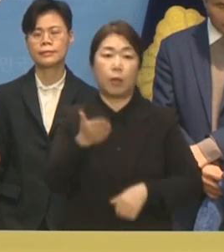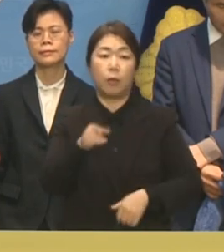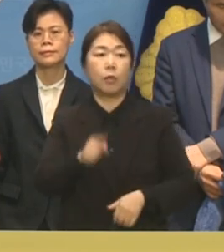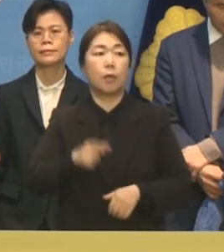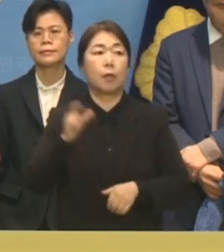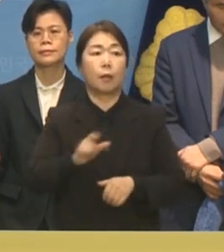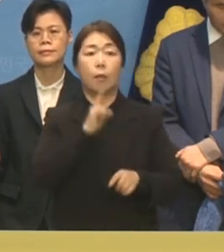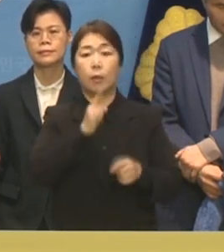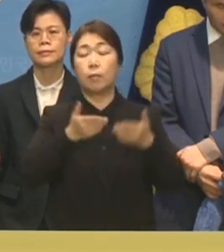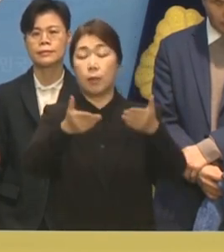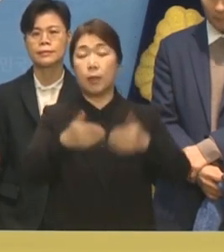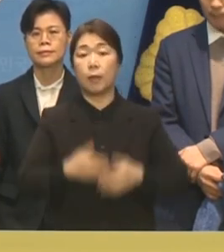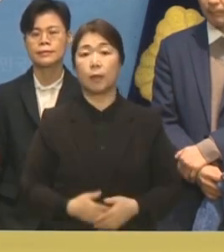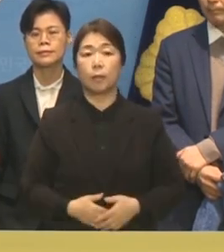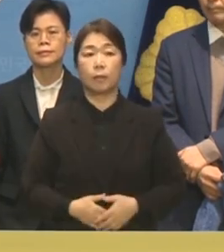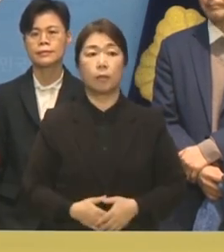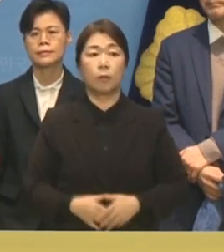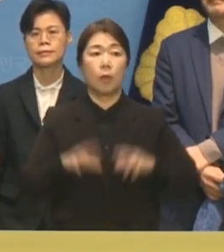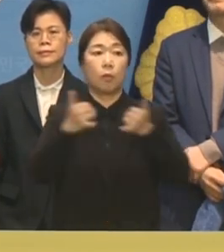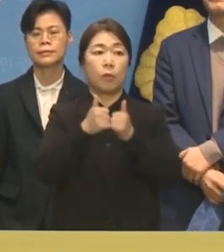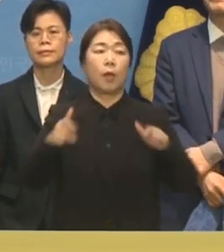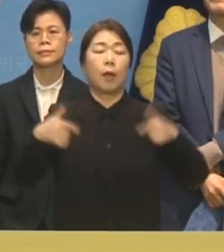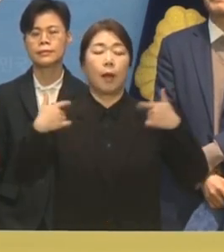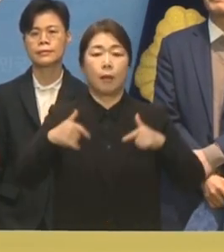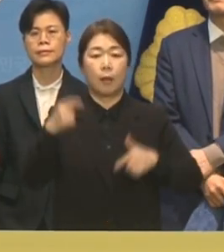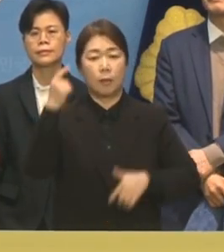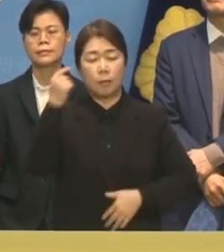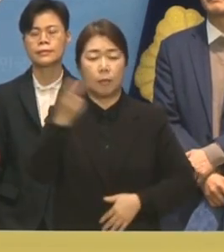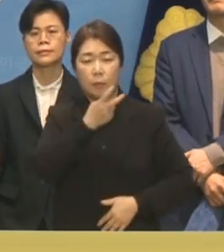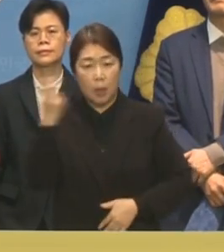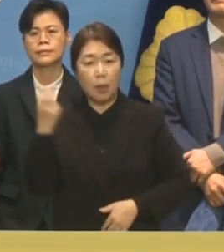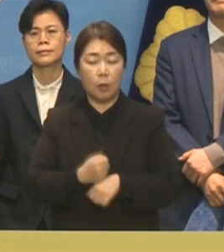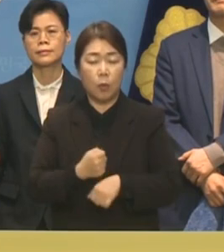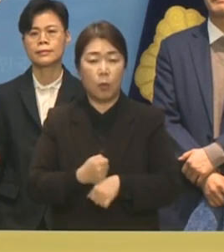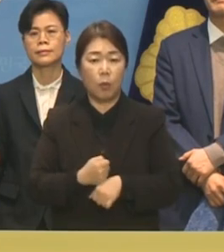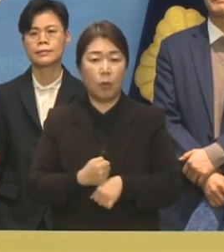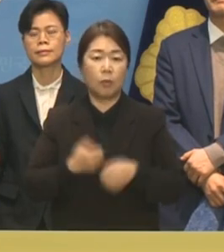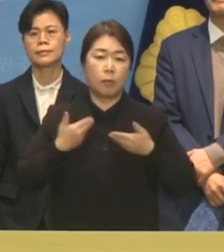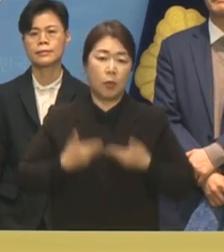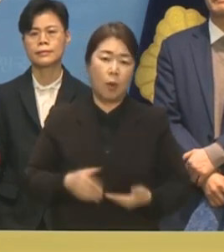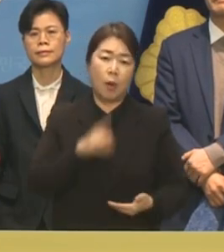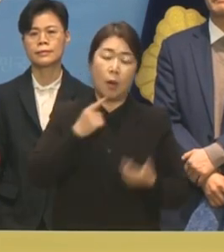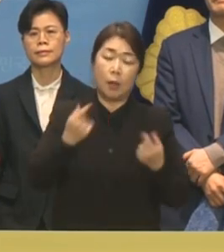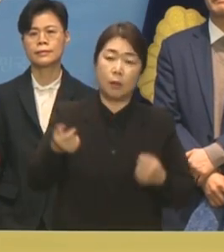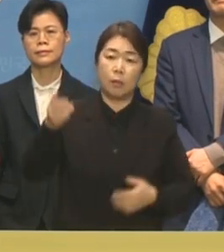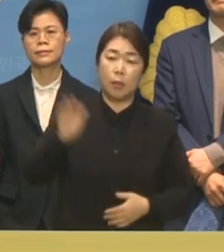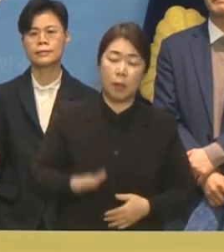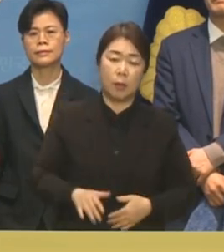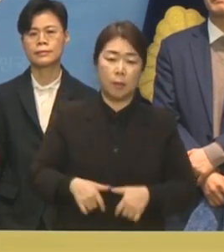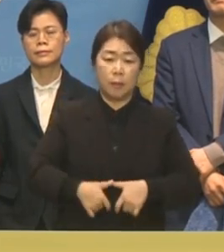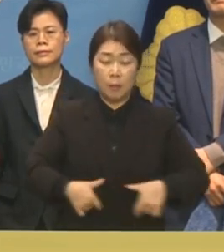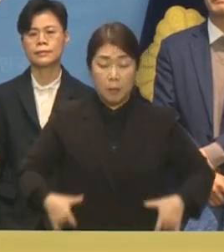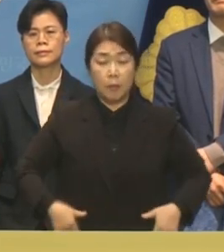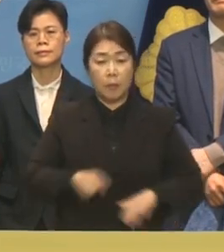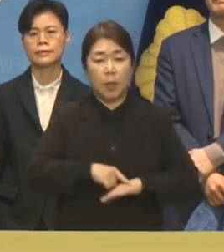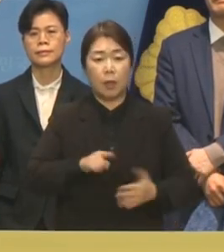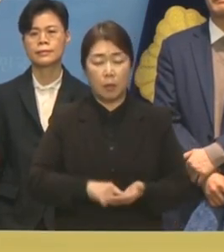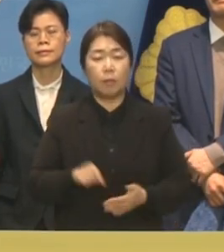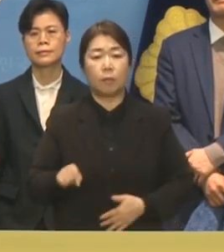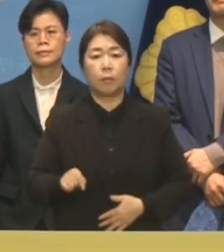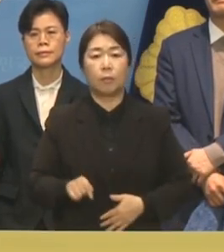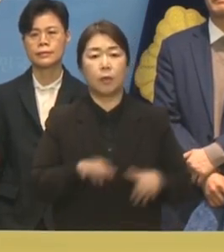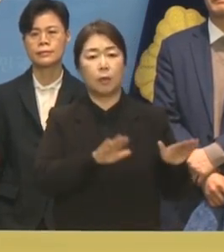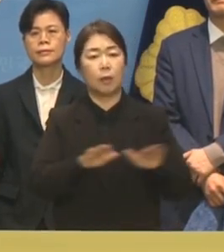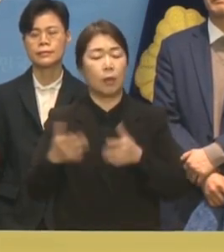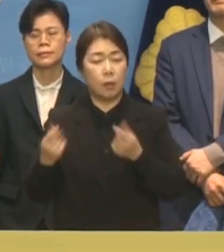강력히 요구합니다. 국민은 늘 현명하고 고요한 듯 하나 너울처럼 역사를